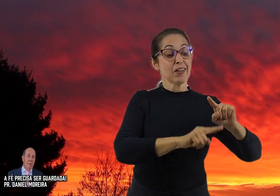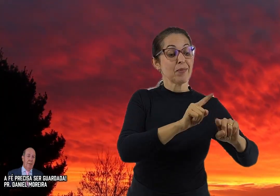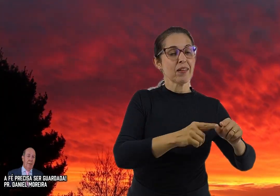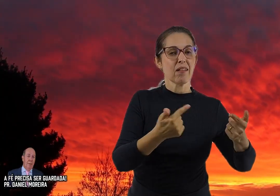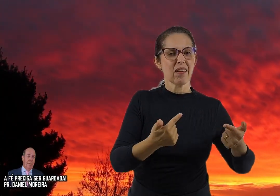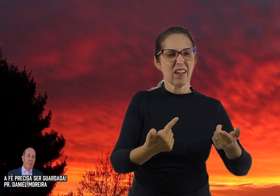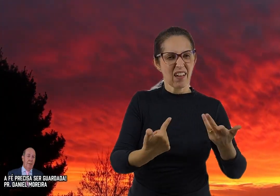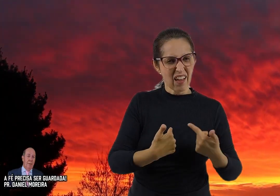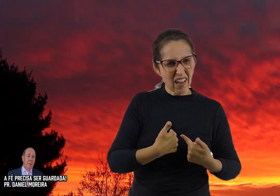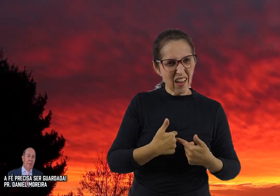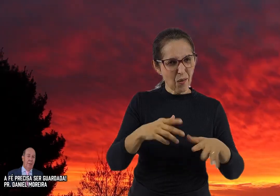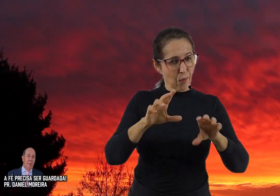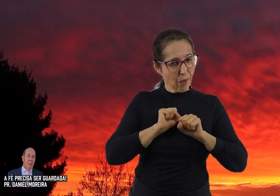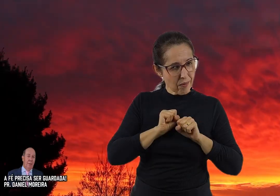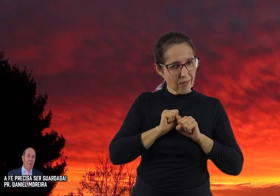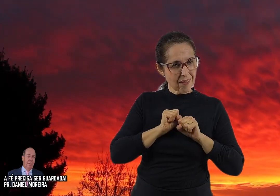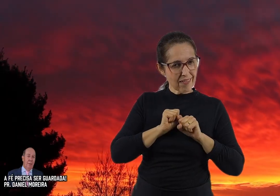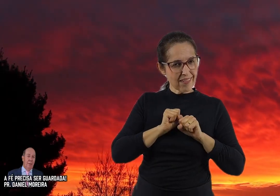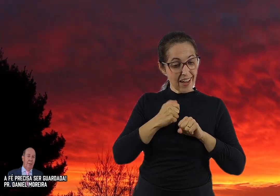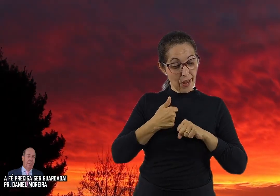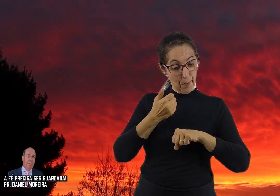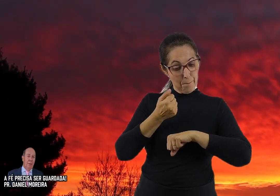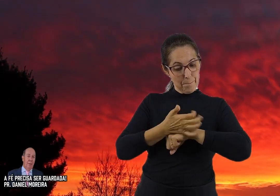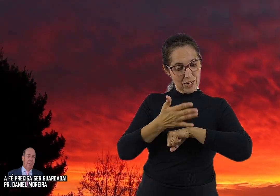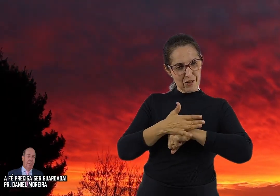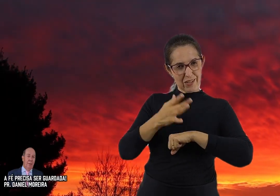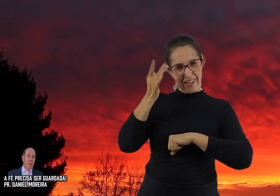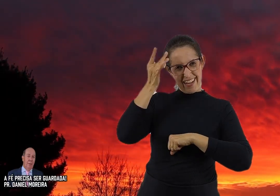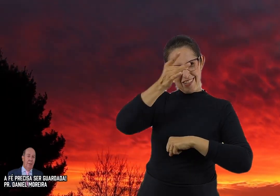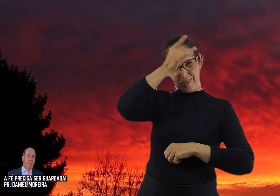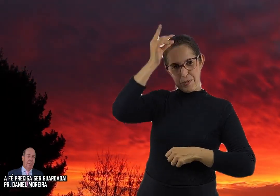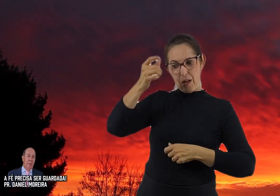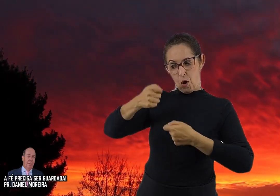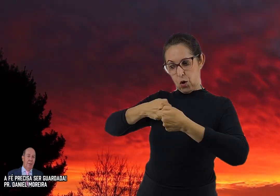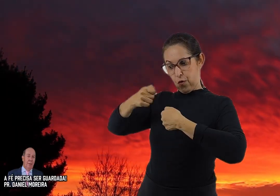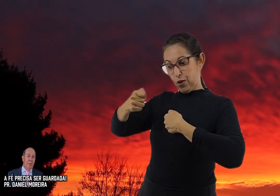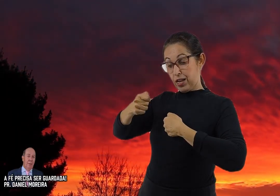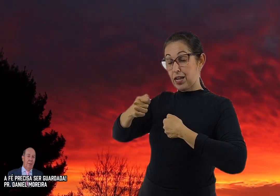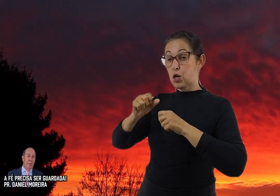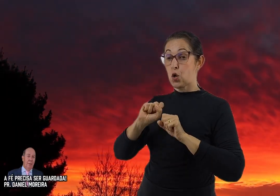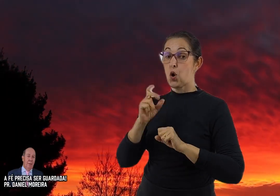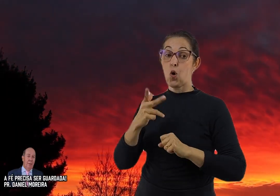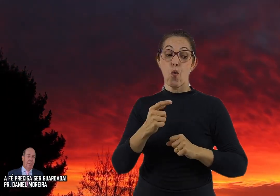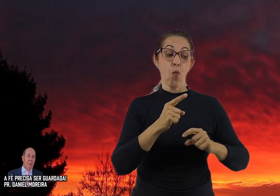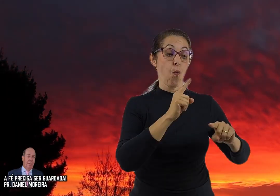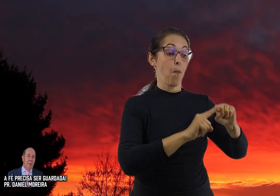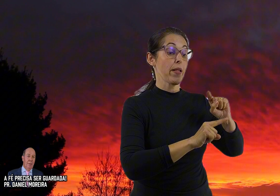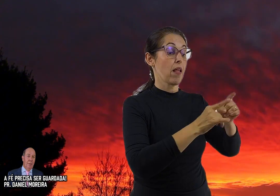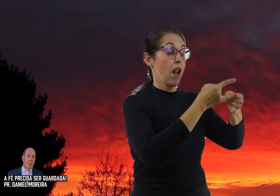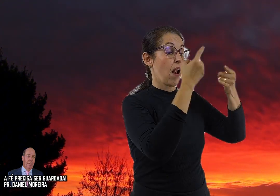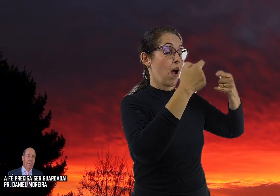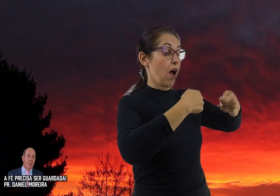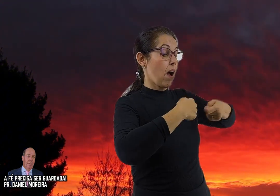isso. É o espiritual que está governando a minha vida ou o material?